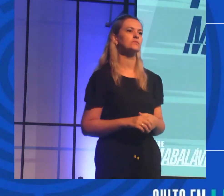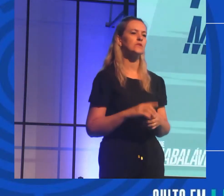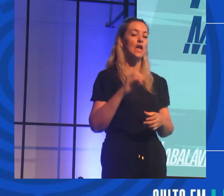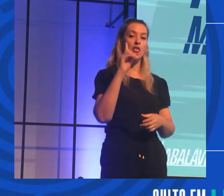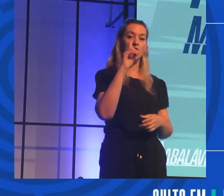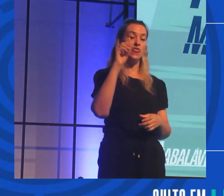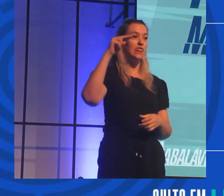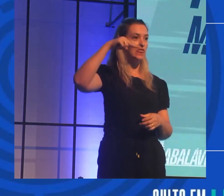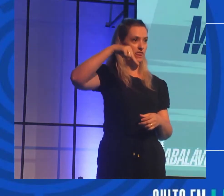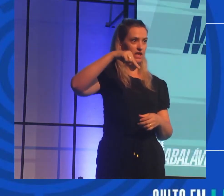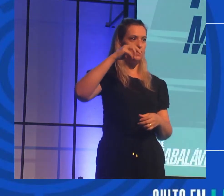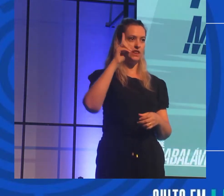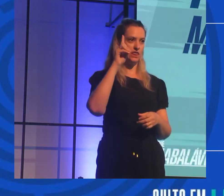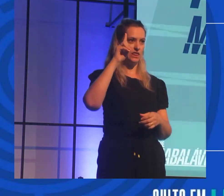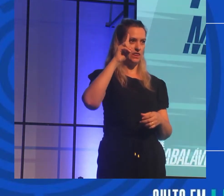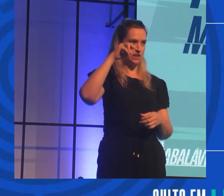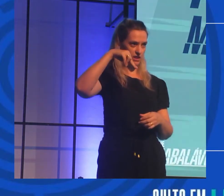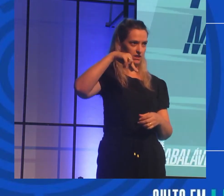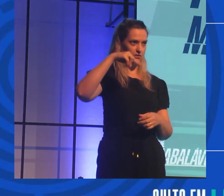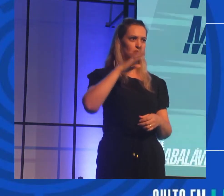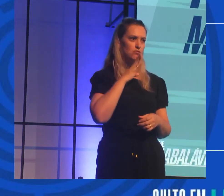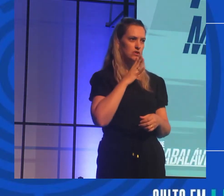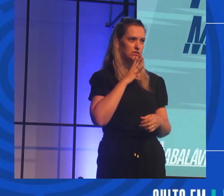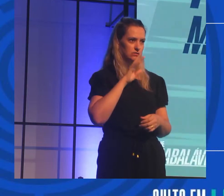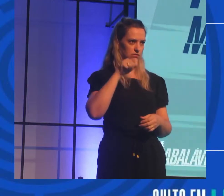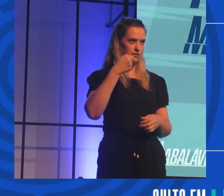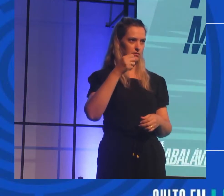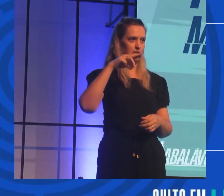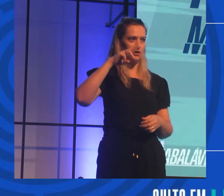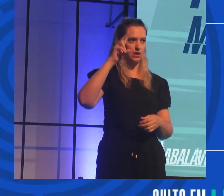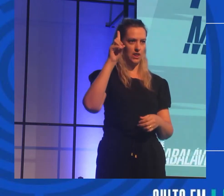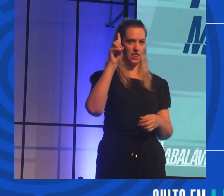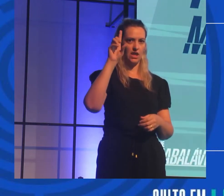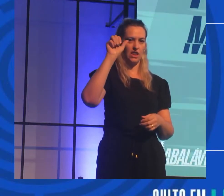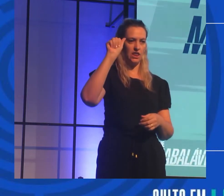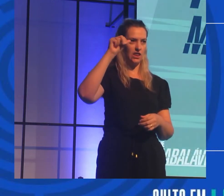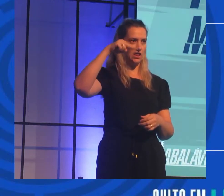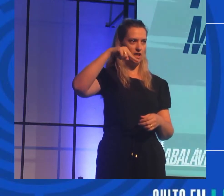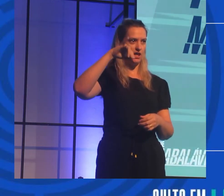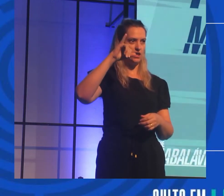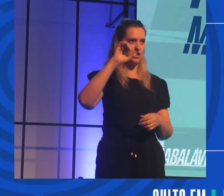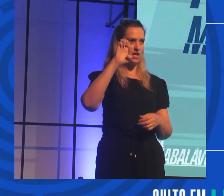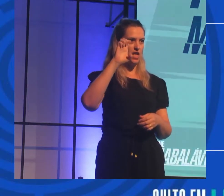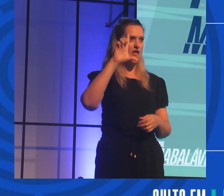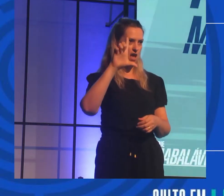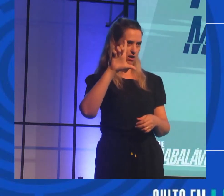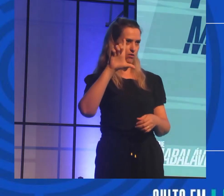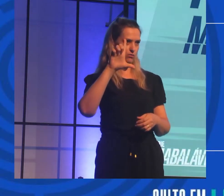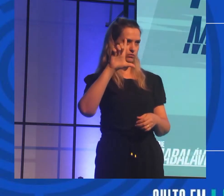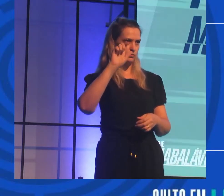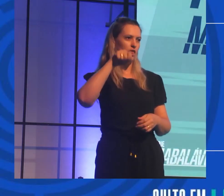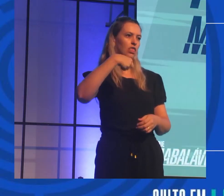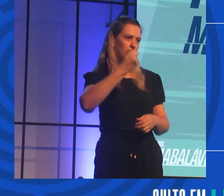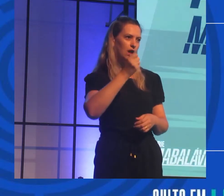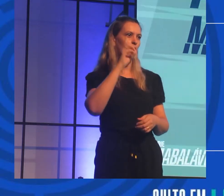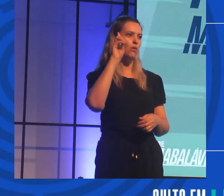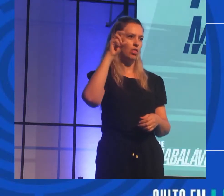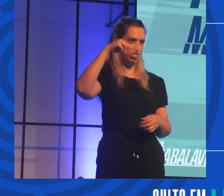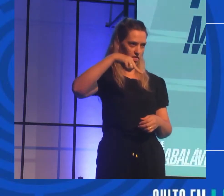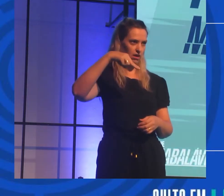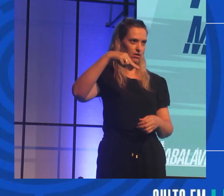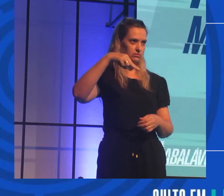conhecido, uma história conhecida, e nós vamos ver essa verdade que devemos permanecer firmes, mesmo